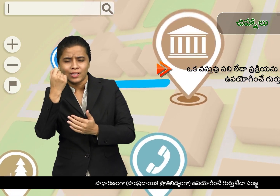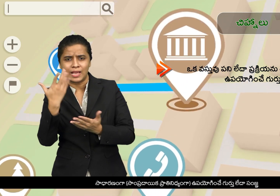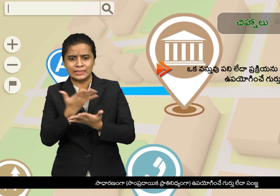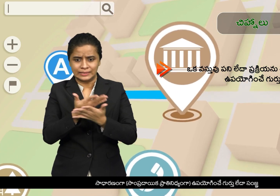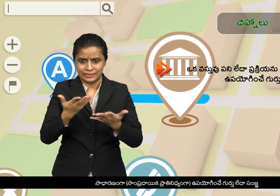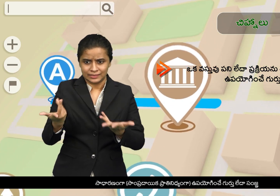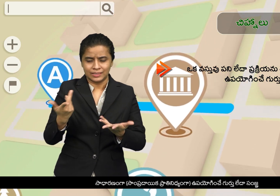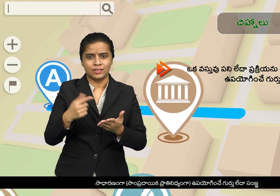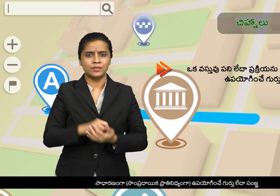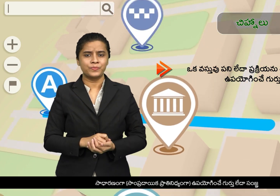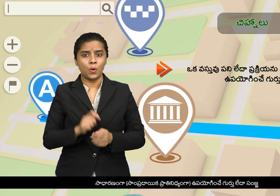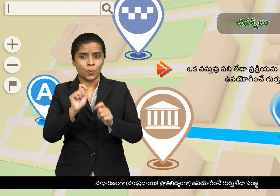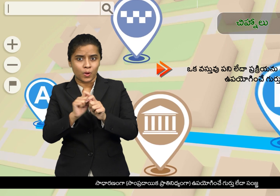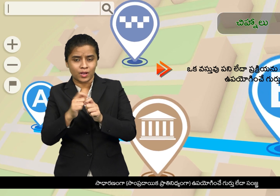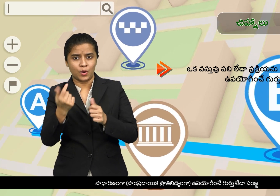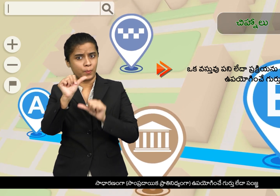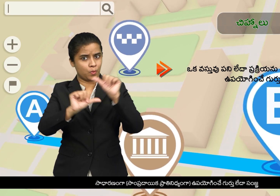సాధారణంగా ఉపయోగించే గుర్తు లేదా సంజ్ఞ.